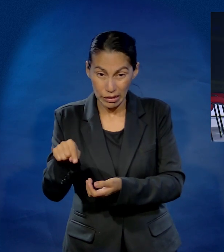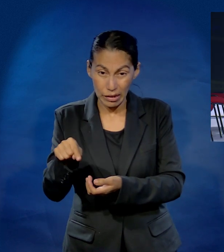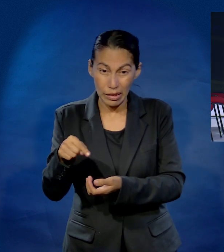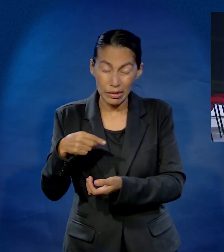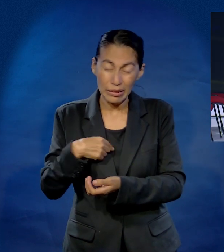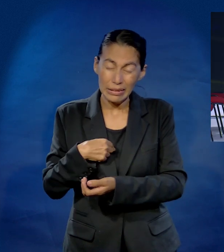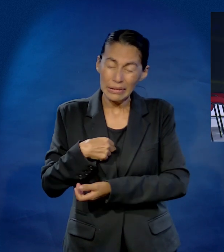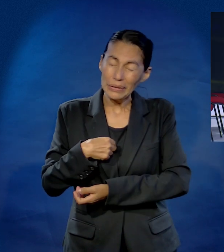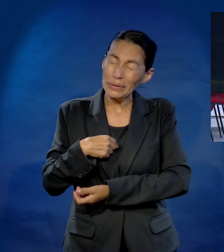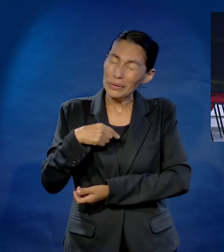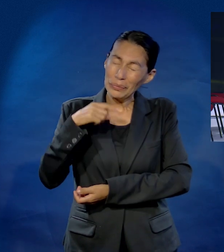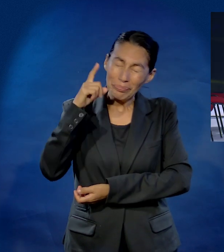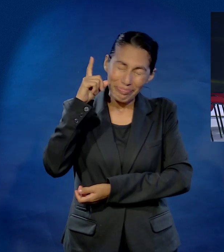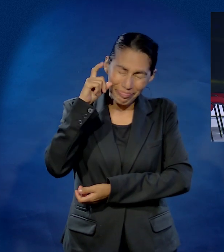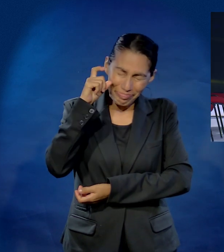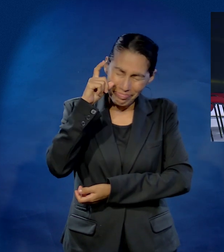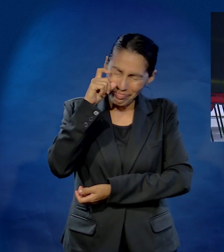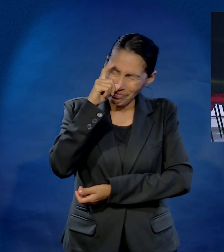pastor, acuérdate.